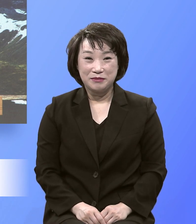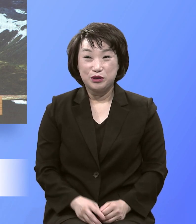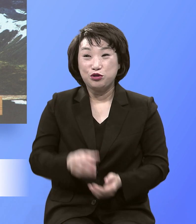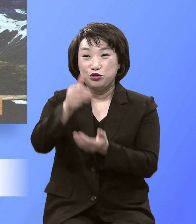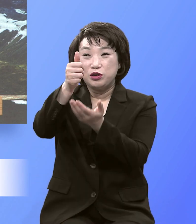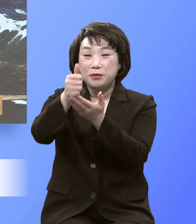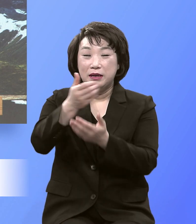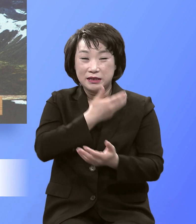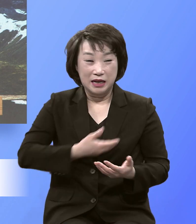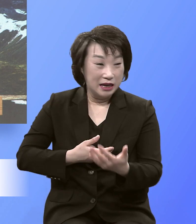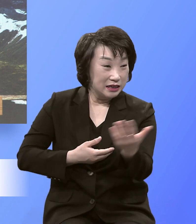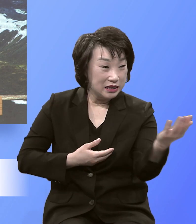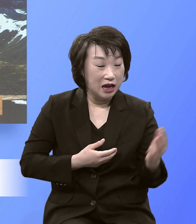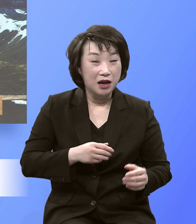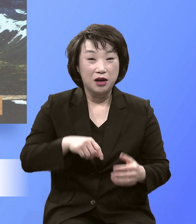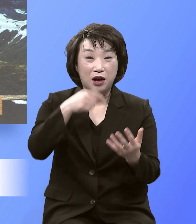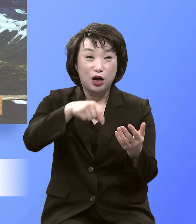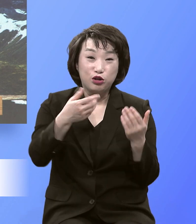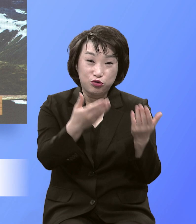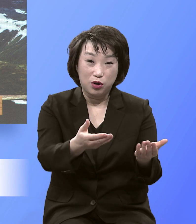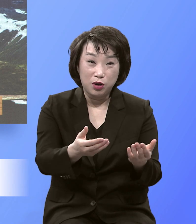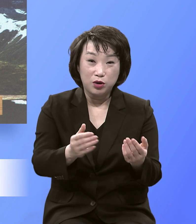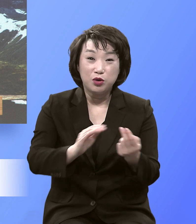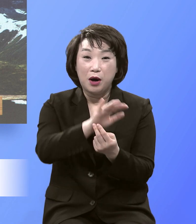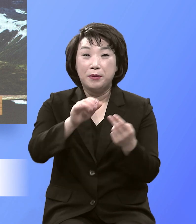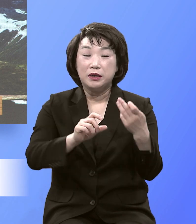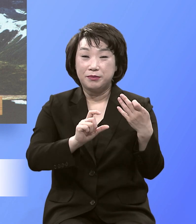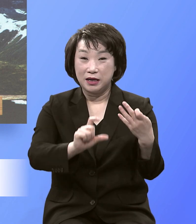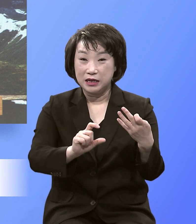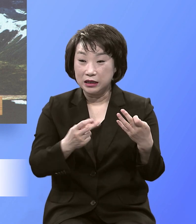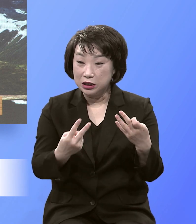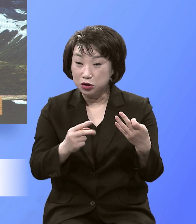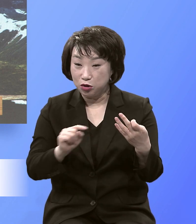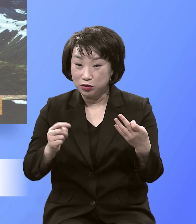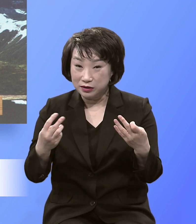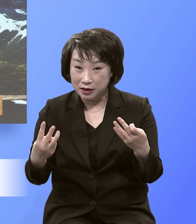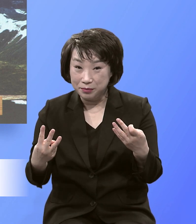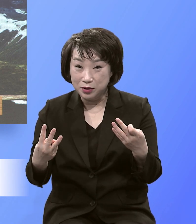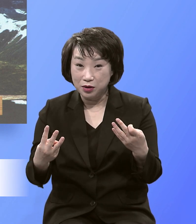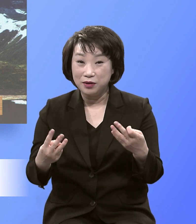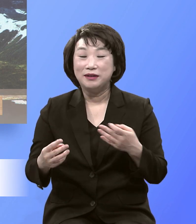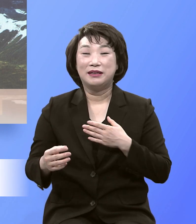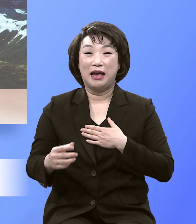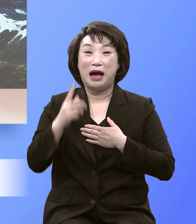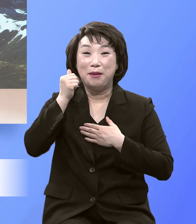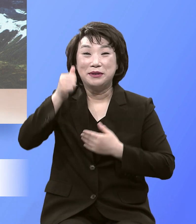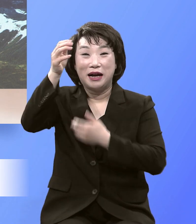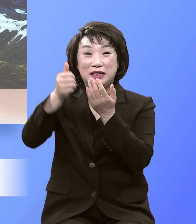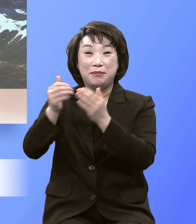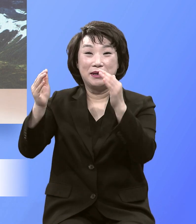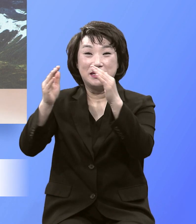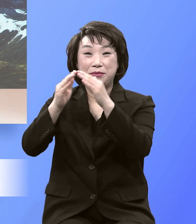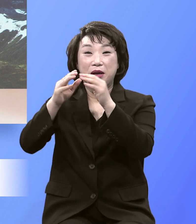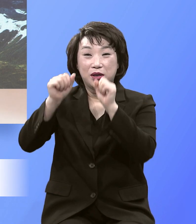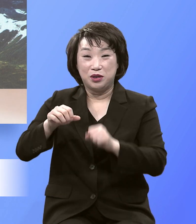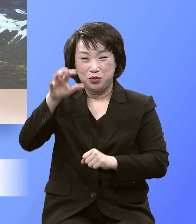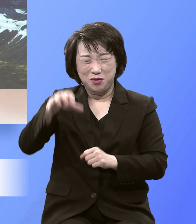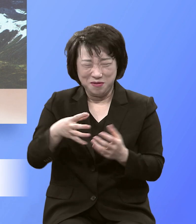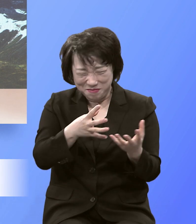주님은 제자들에게 말했어요. 요한복음 14장 2절로 3절에 내 아버지 집에 거할